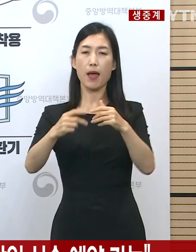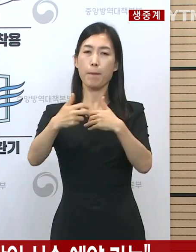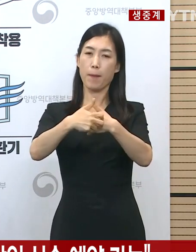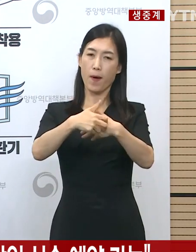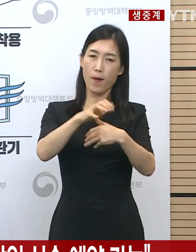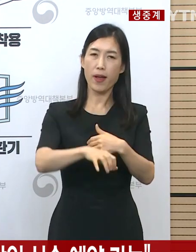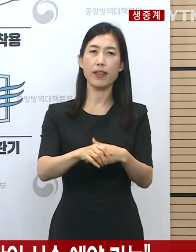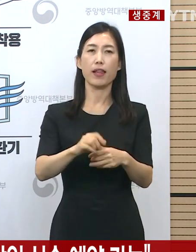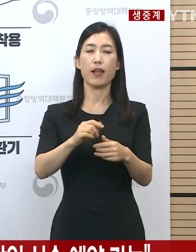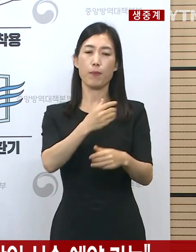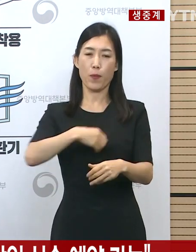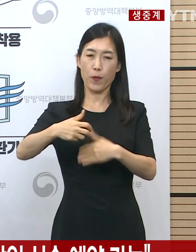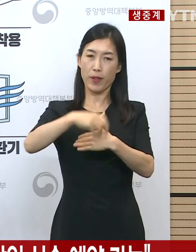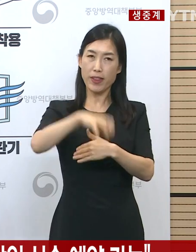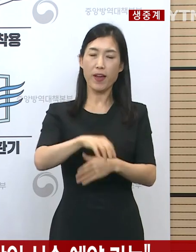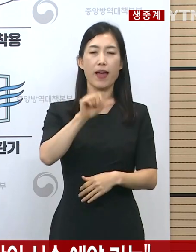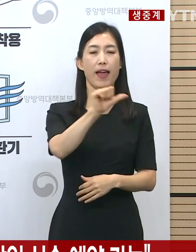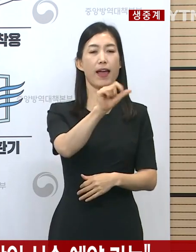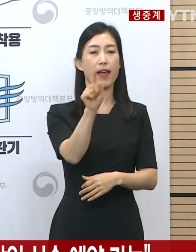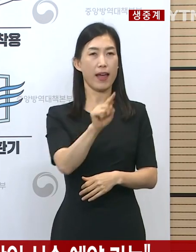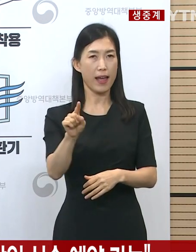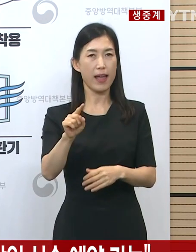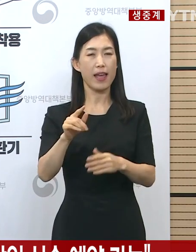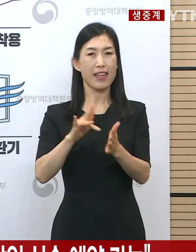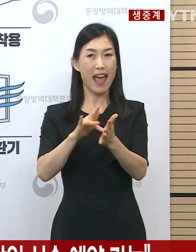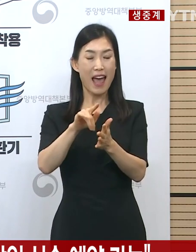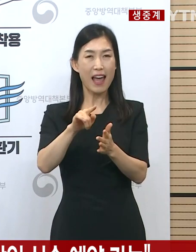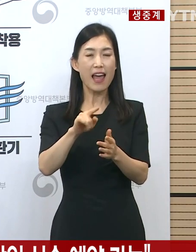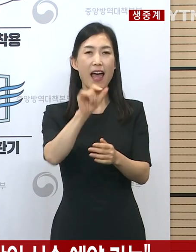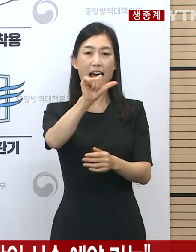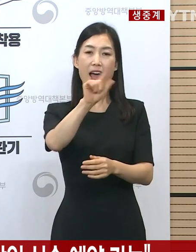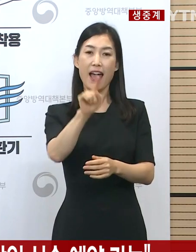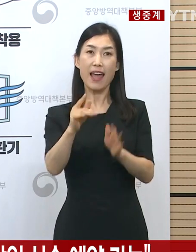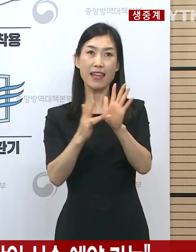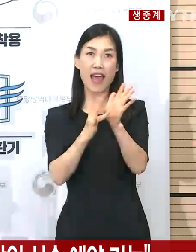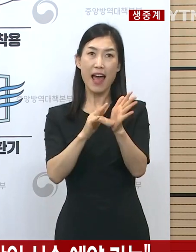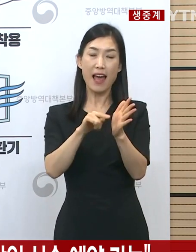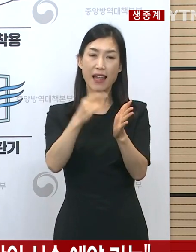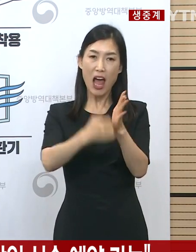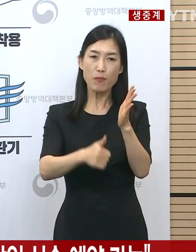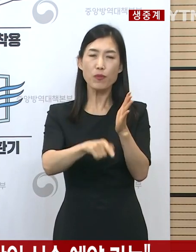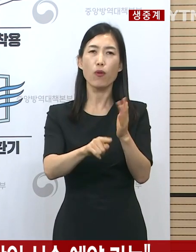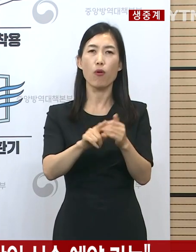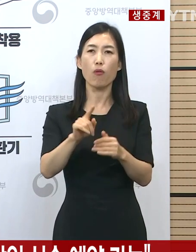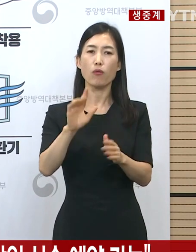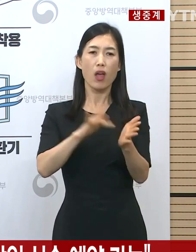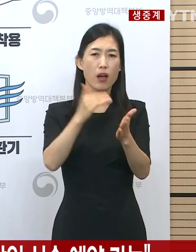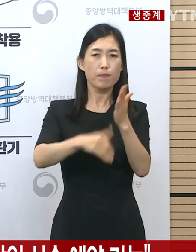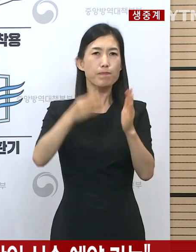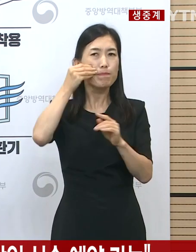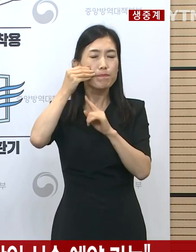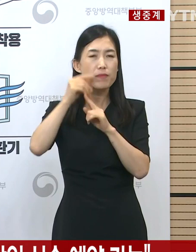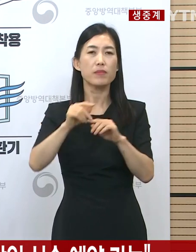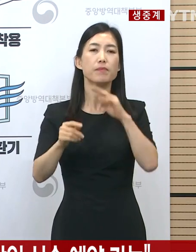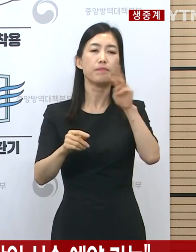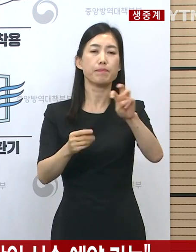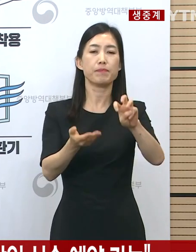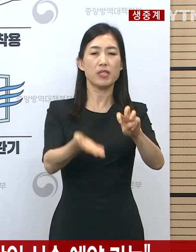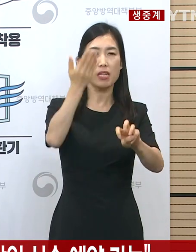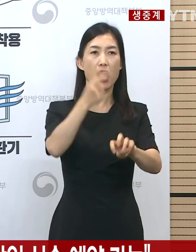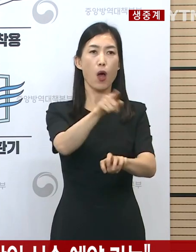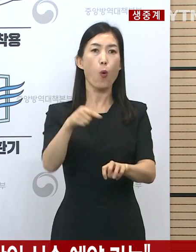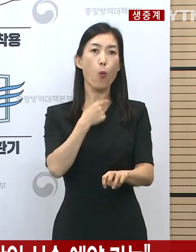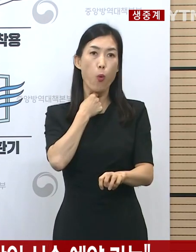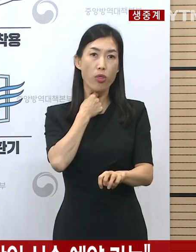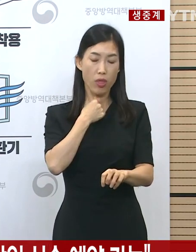등에서 아스트라제네카 자녀 백신을 30세 이상 희망자 대상으로 접종이 가능하도록 자녀 백신